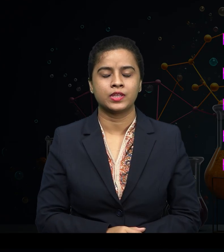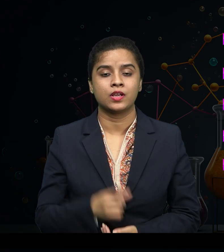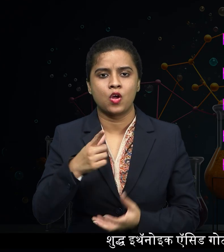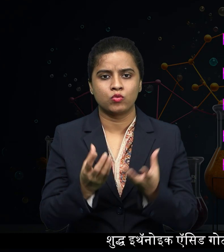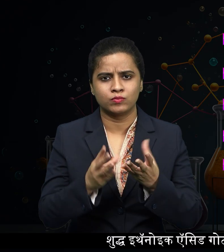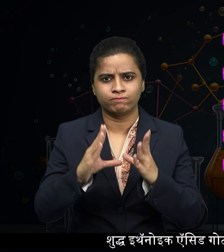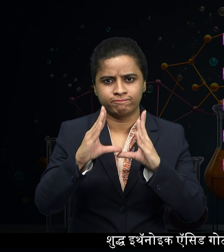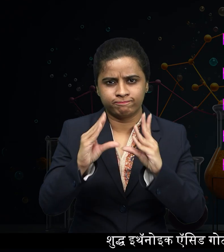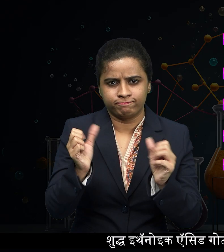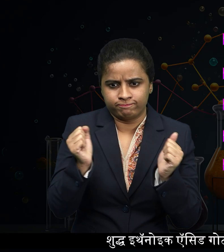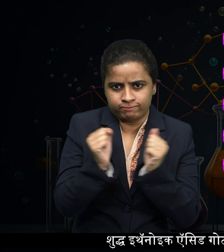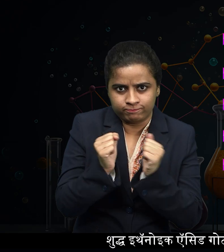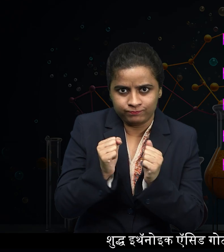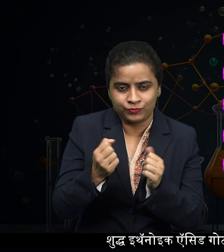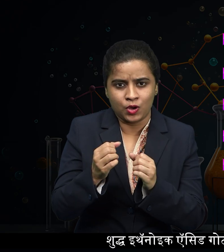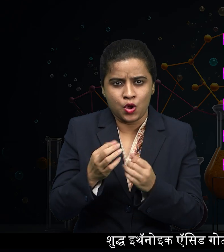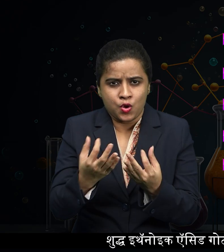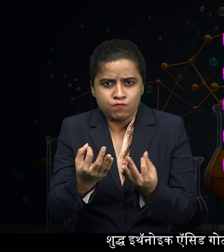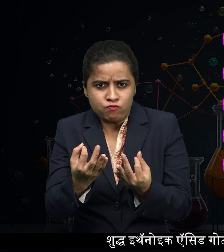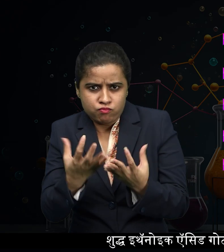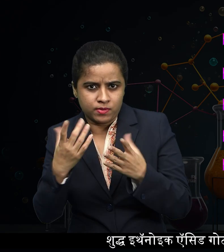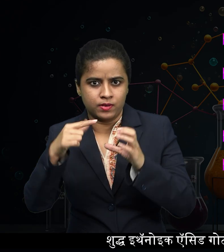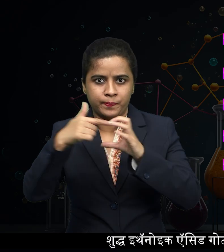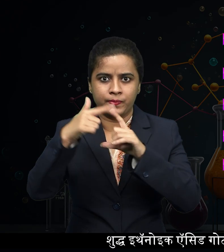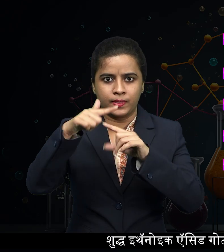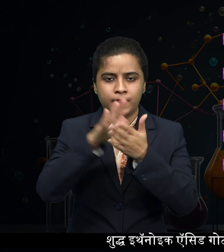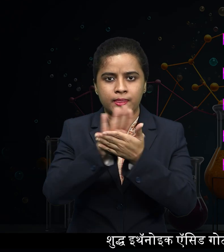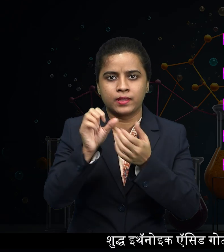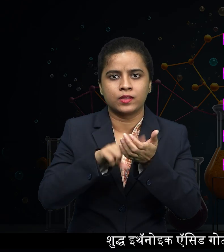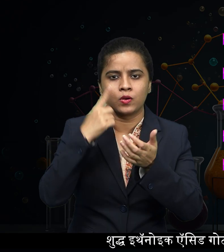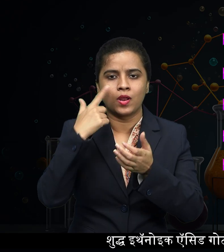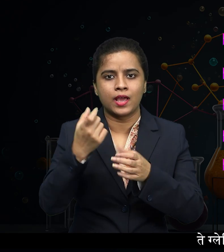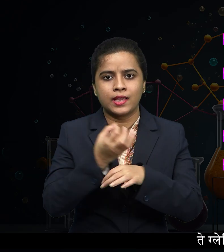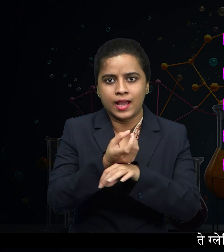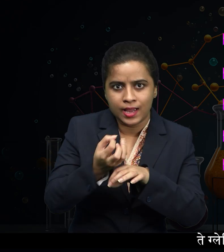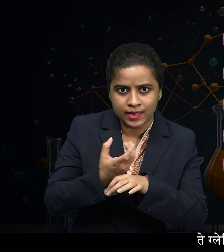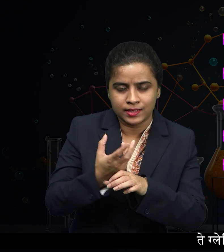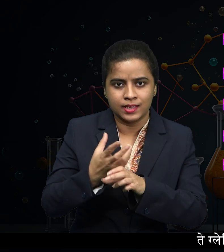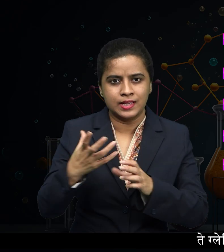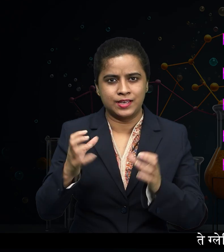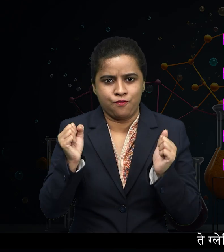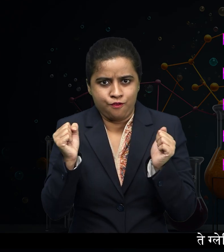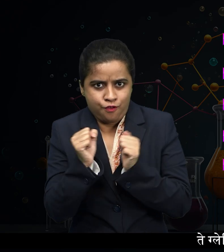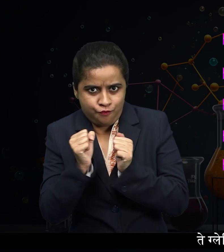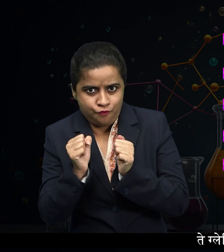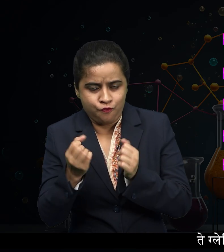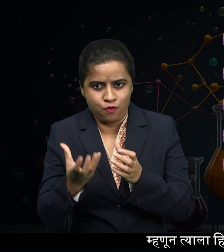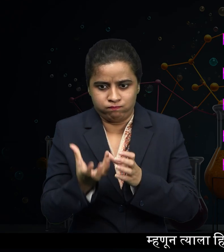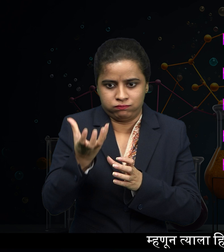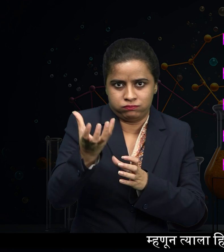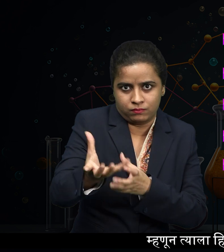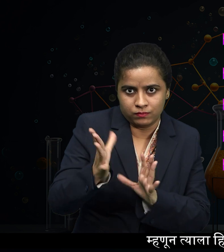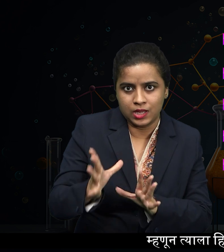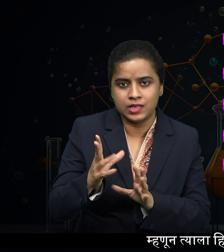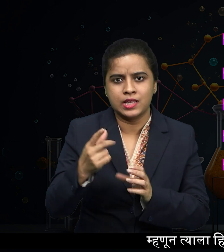थंड झाल्यावर शुद्ध इथेनॉइक ॲसिड गोठवले जाते आणि बर्फांसारखे फ्लेक्स बनते. ते ग्लेशियर्स सारखे दिसतात,